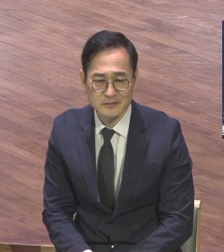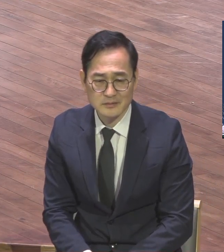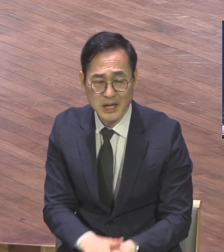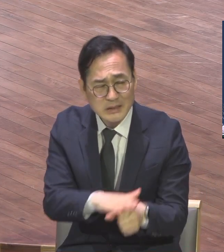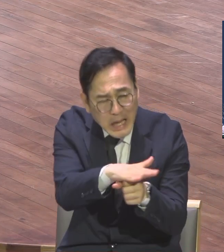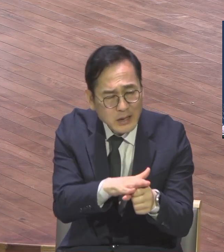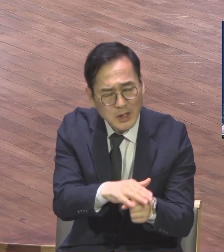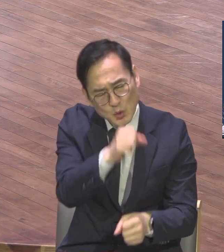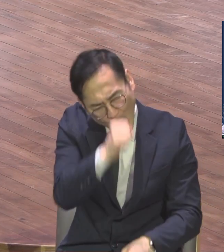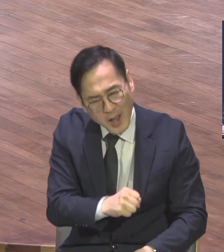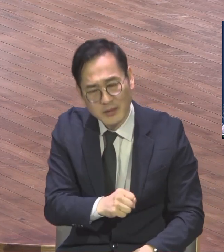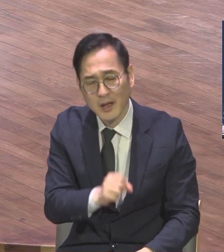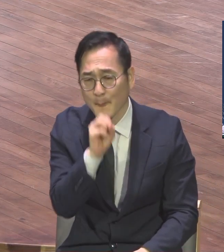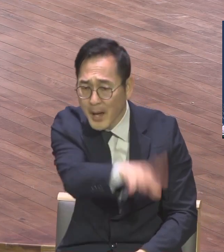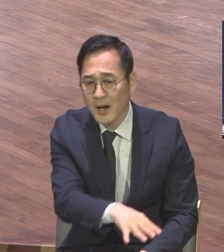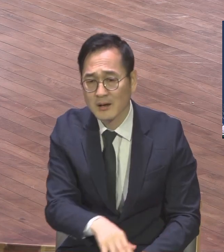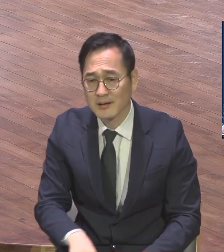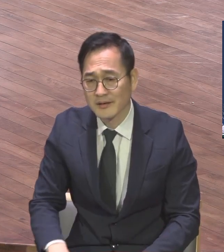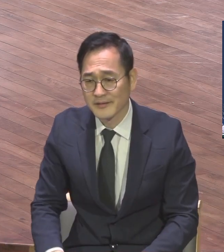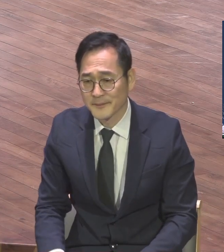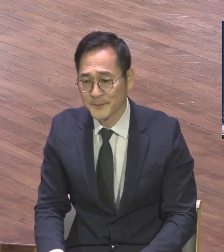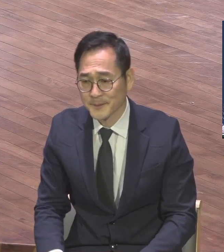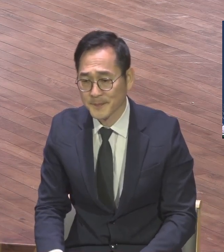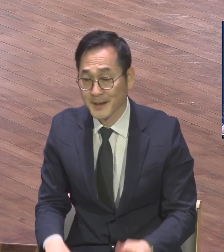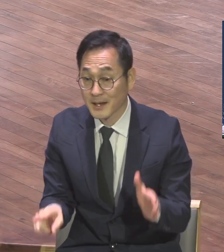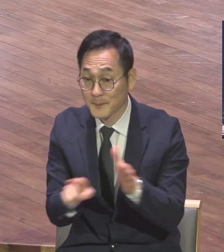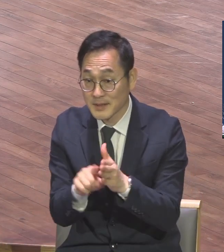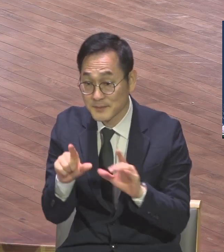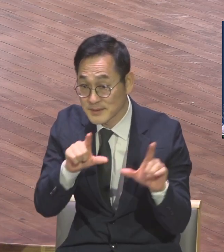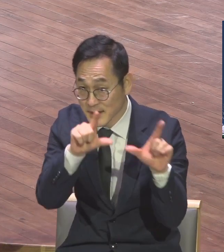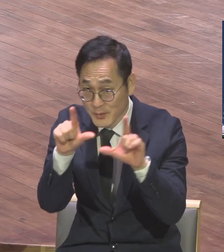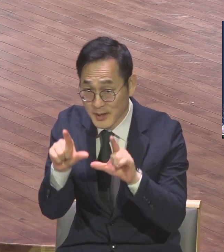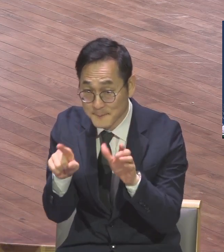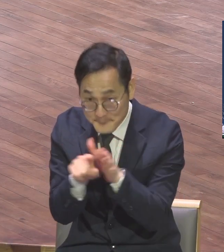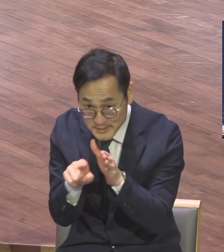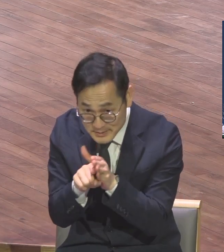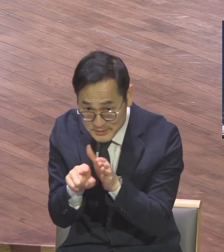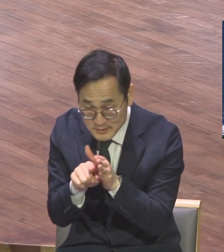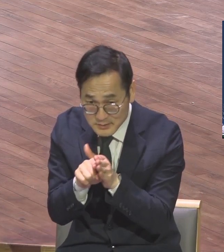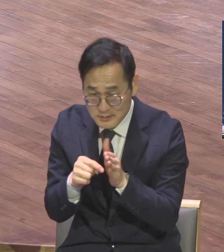사랑한다 고백을 해야 돼요. 여러분, 신앙생활이나